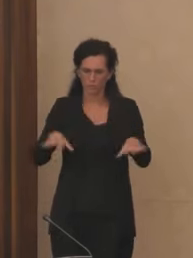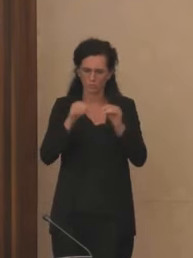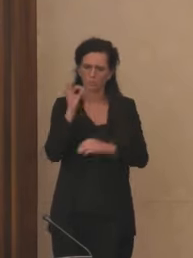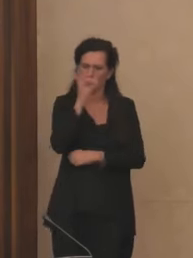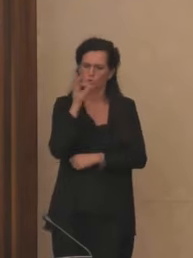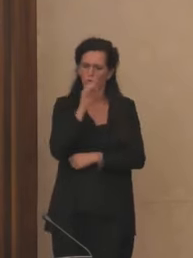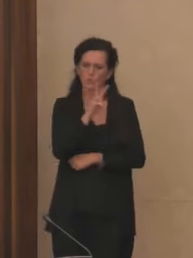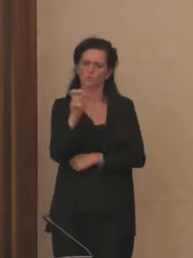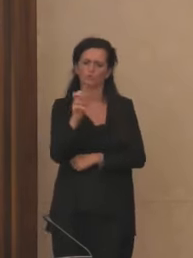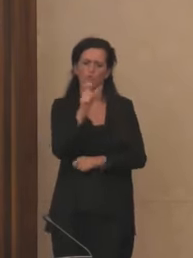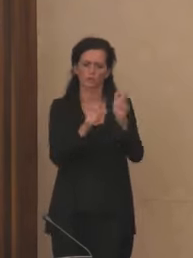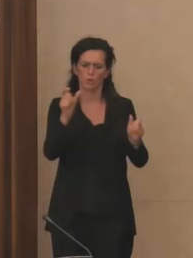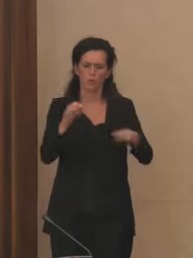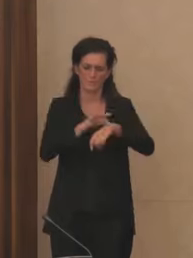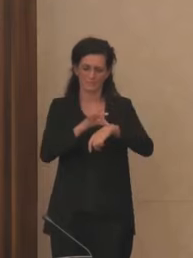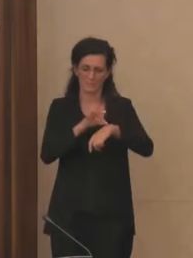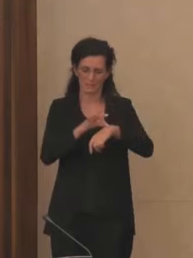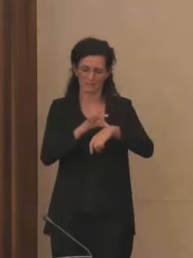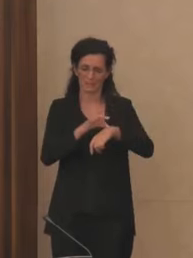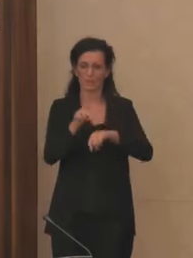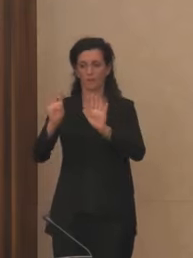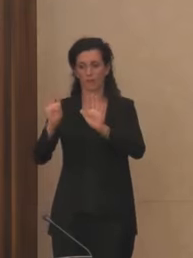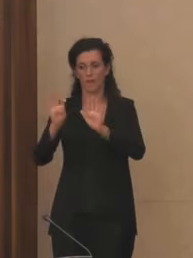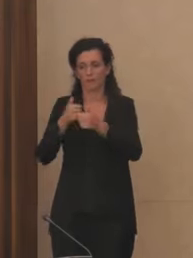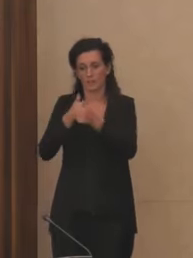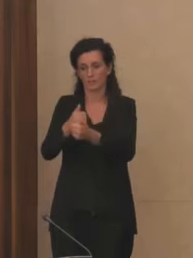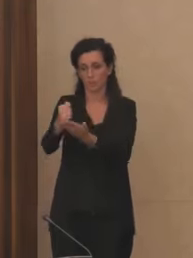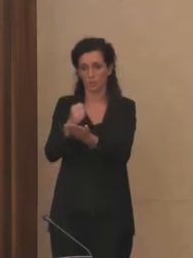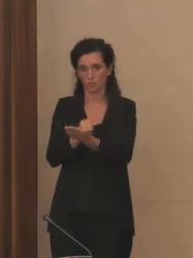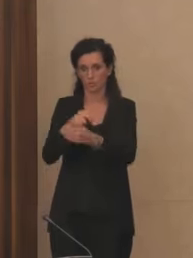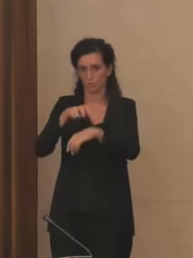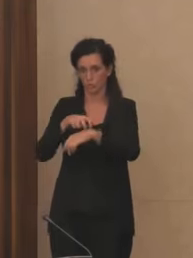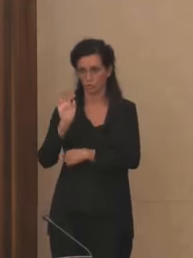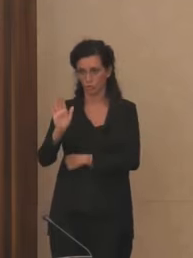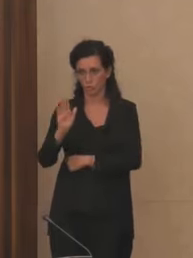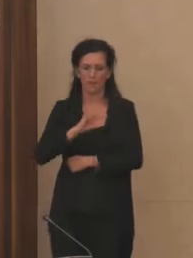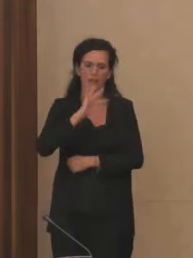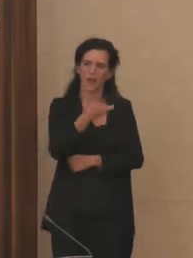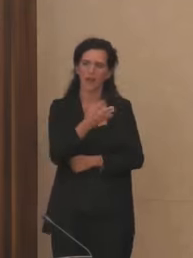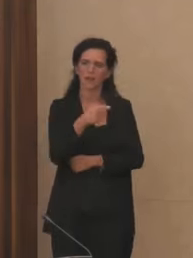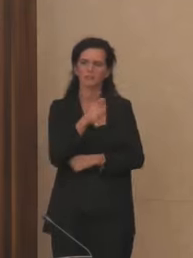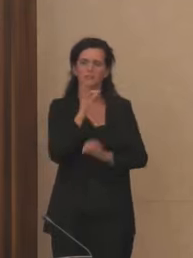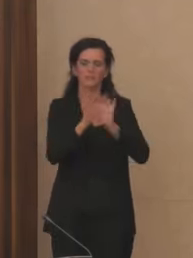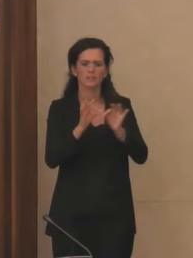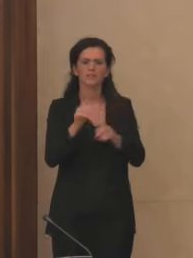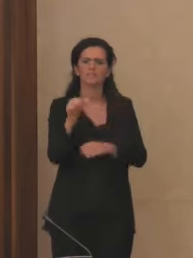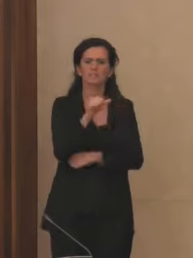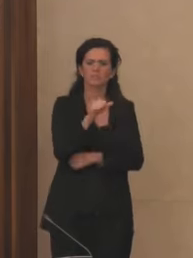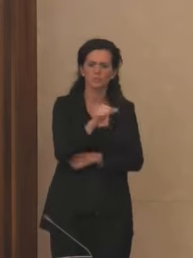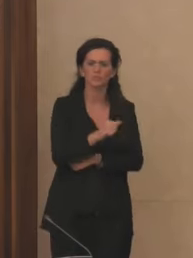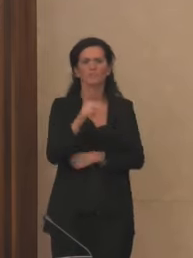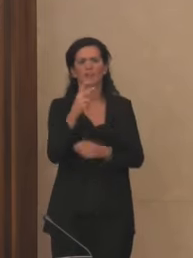200 pazienti trattati, 90 col protocollo del professor Carvalho, e gli altri praticamente ho utilizzato la citromicina, la vitamina